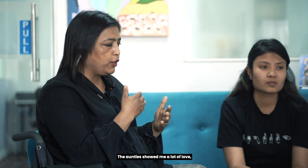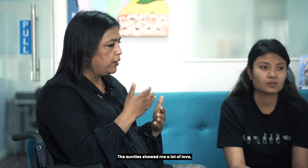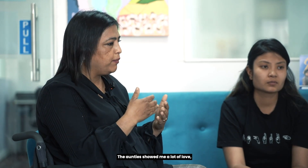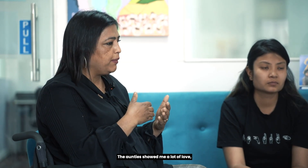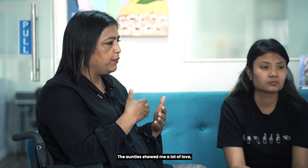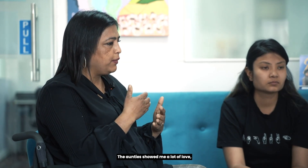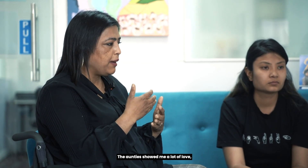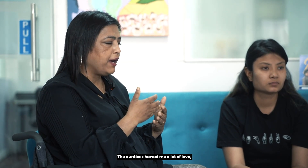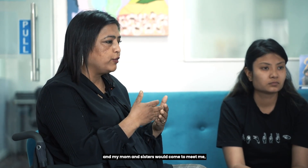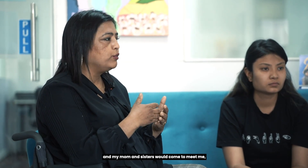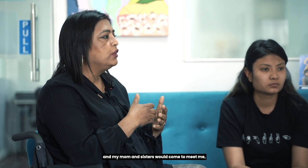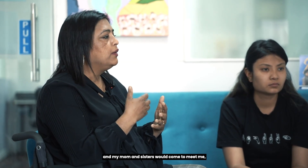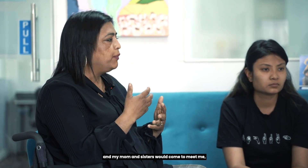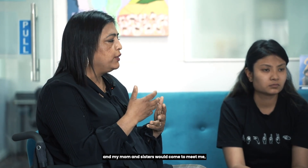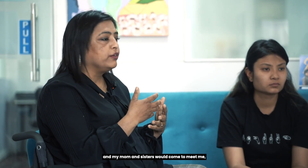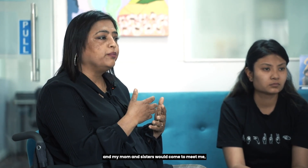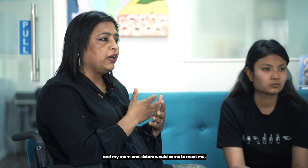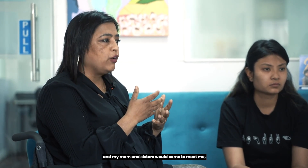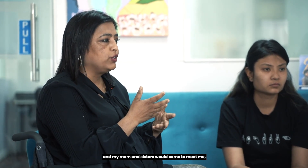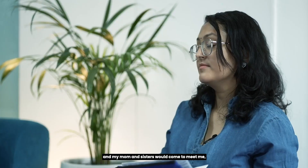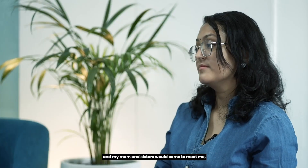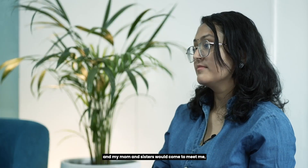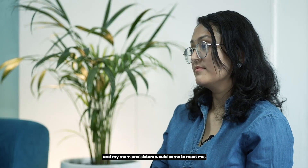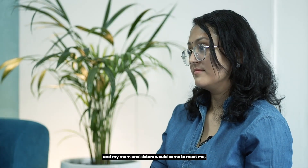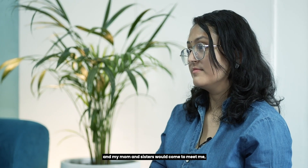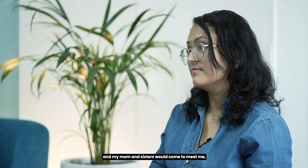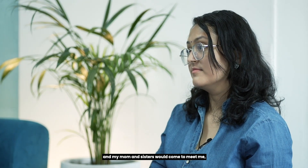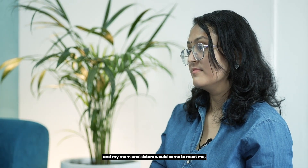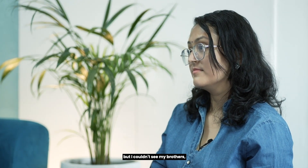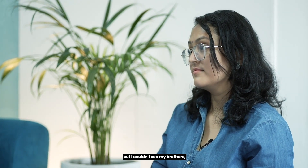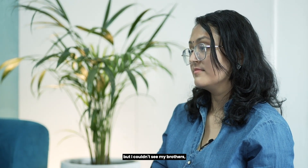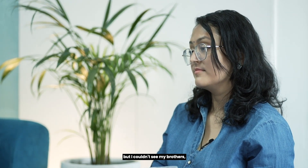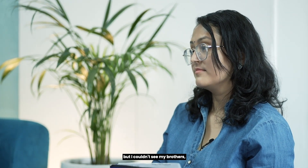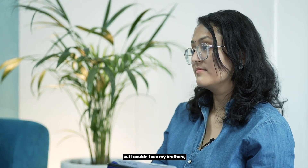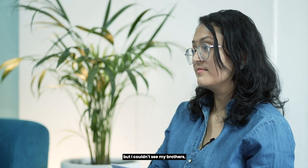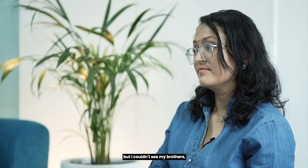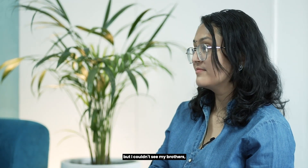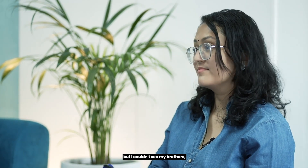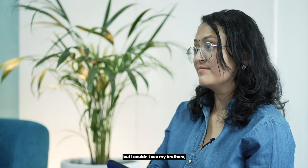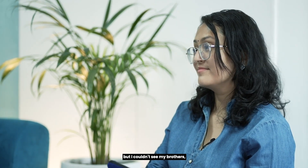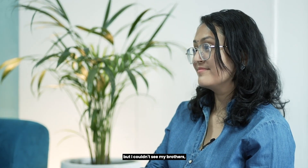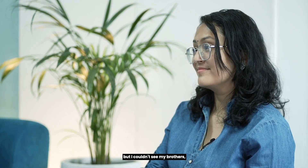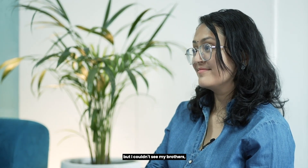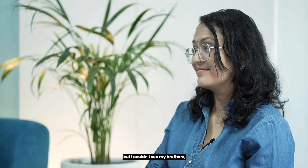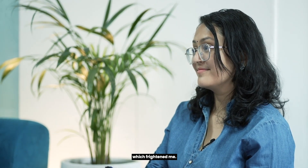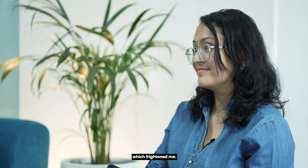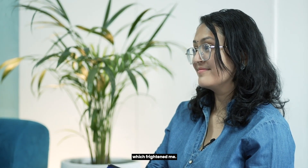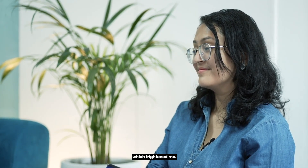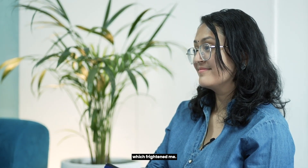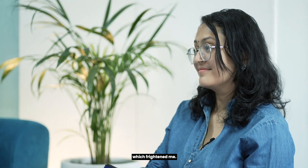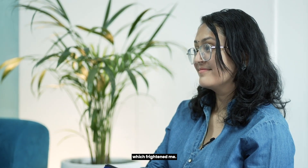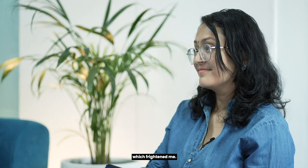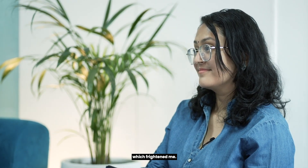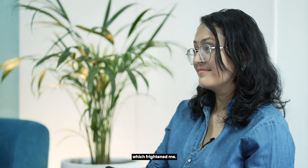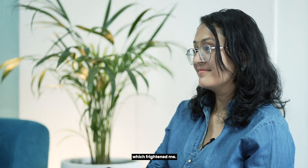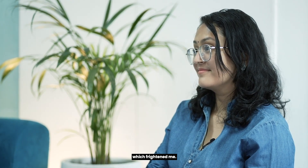होइन भने आमाहरू बहिनीहरू आउँथ्यो भेट्नलाई दाई भेट्न नपाउने भाइहरू भेट्न नपाउने कोही पनि त्यस्तो